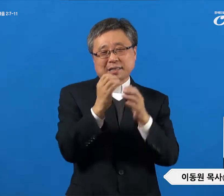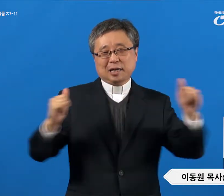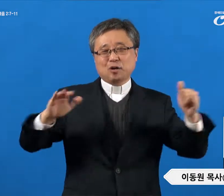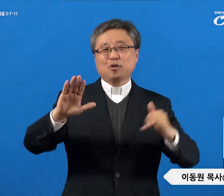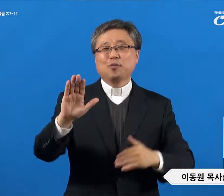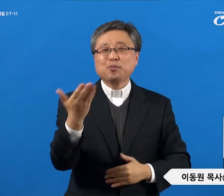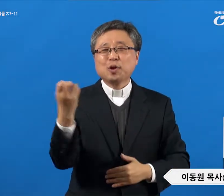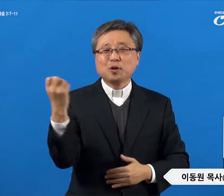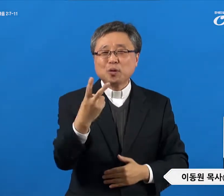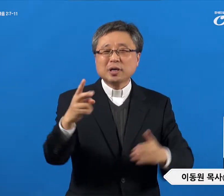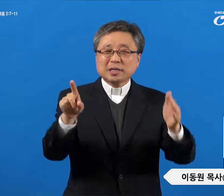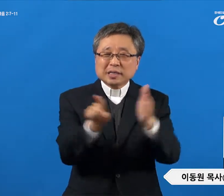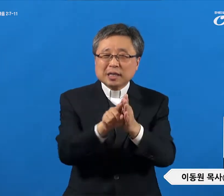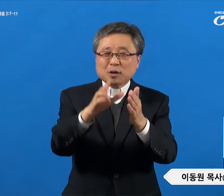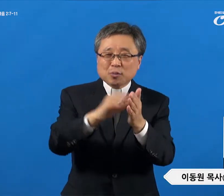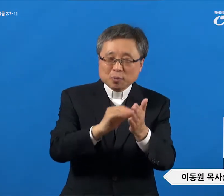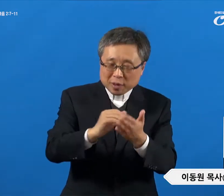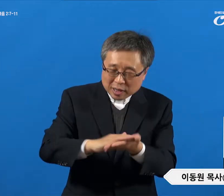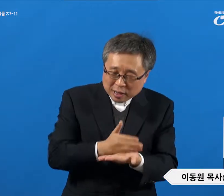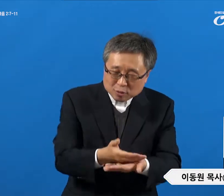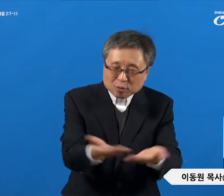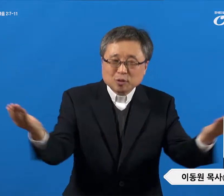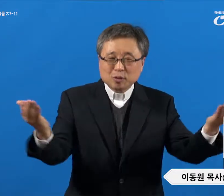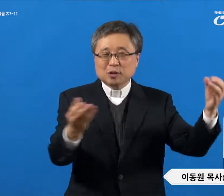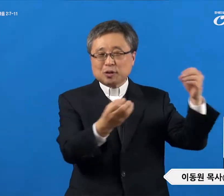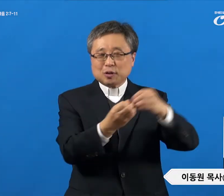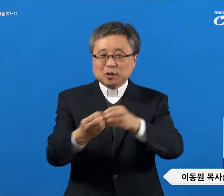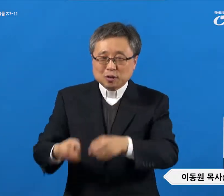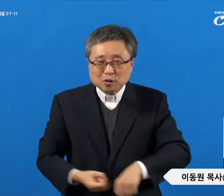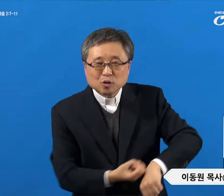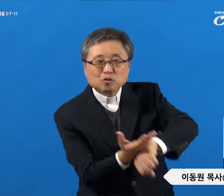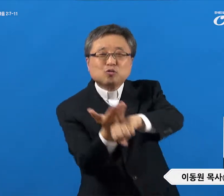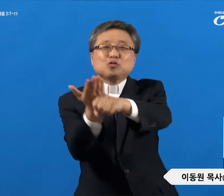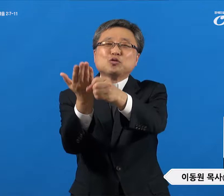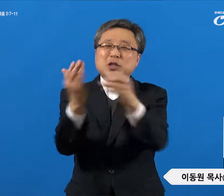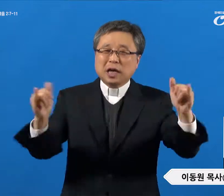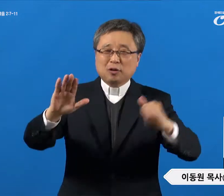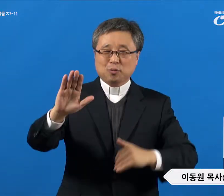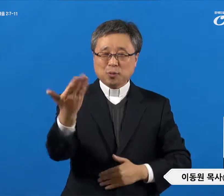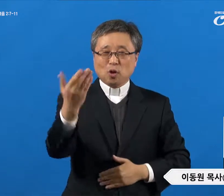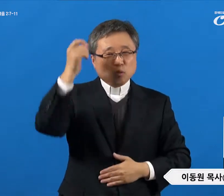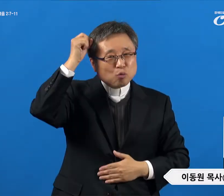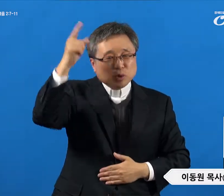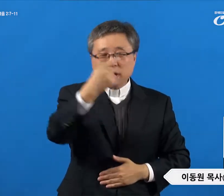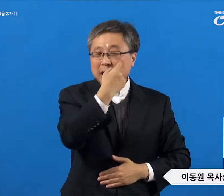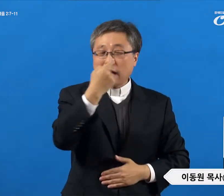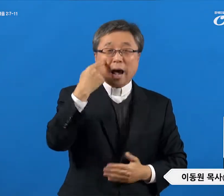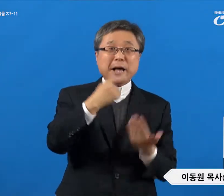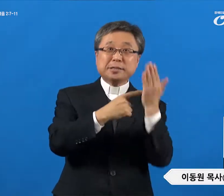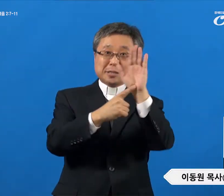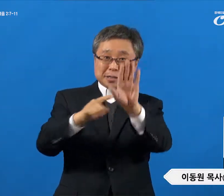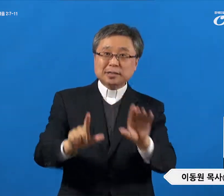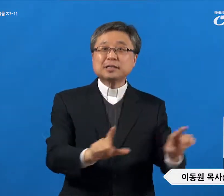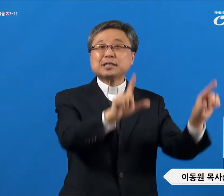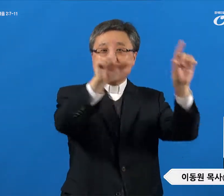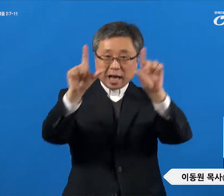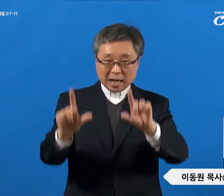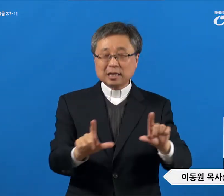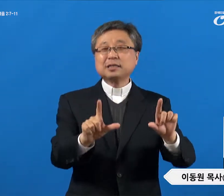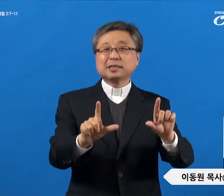그리고 신앙의 비밀을 나누는 전수자가 됩니다. 위대한 간증을 하며 살아가는 자가 되는 것입니다.